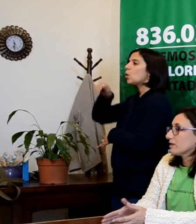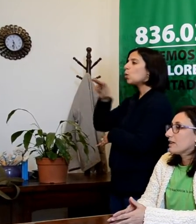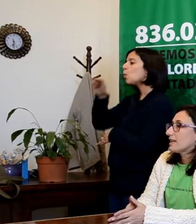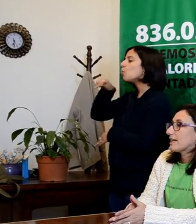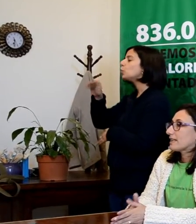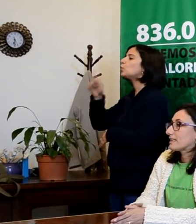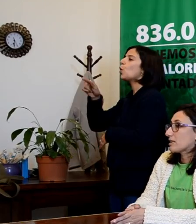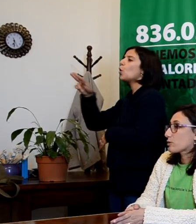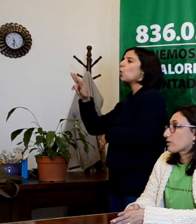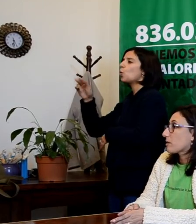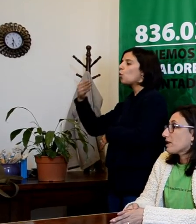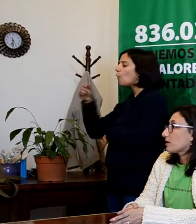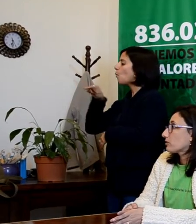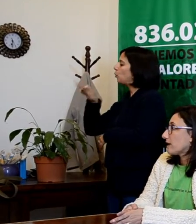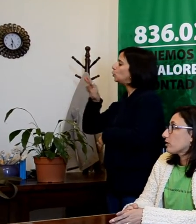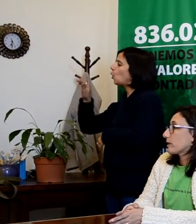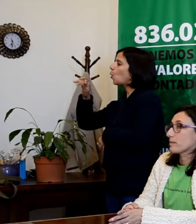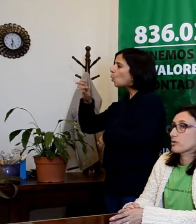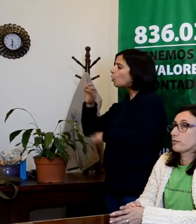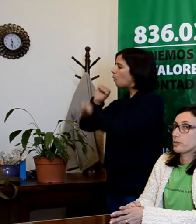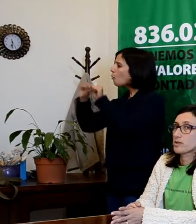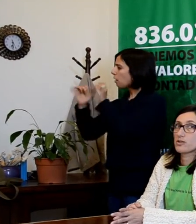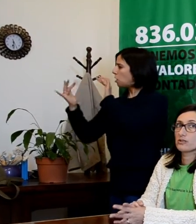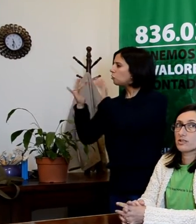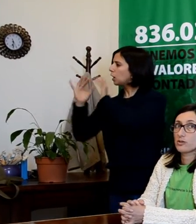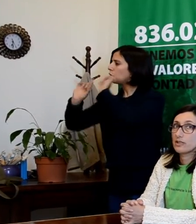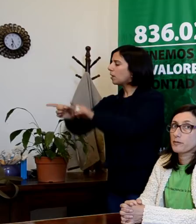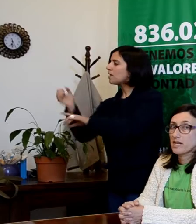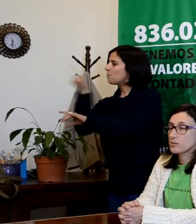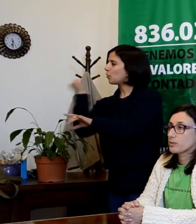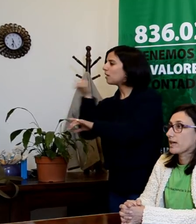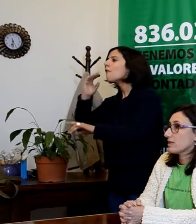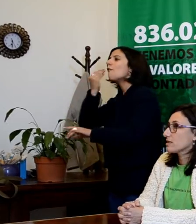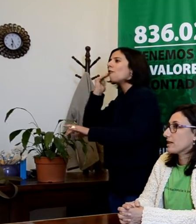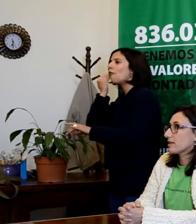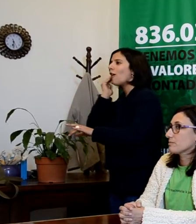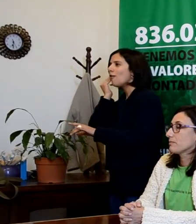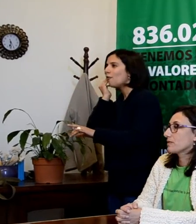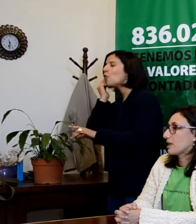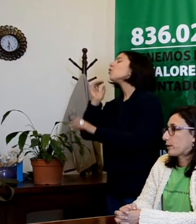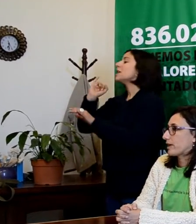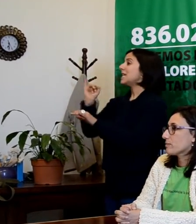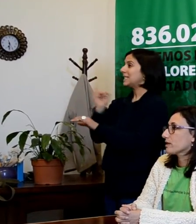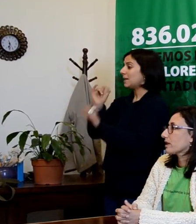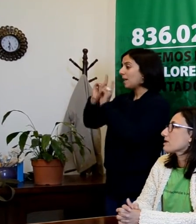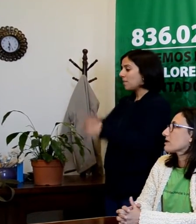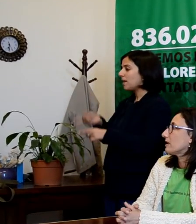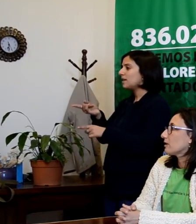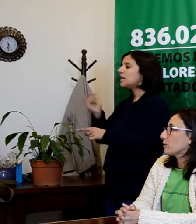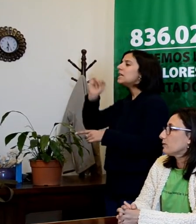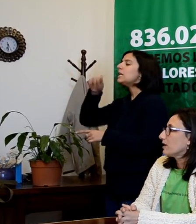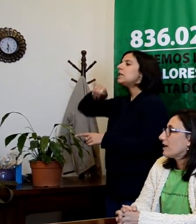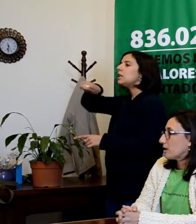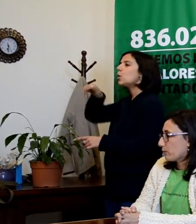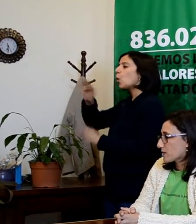inju.gov.uy. Tenemos otras vías de contacto para mayor información, que son el Facebook e Instagram del programa, que es